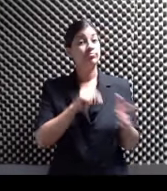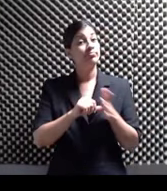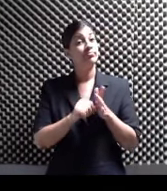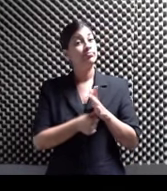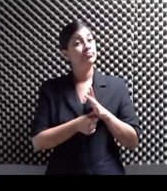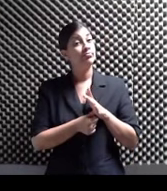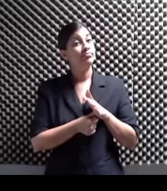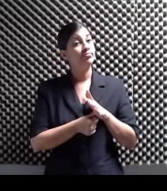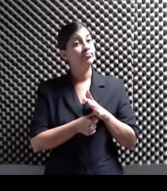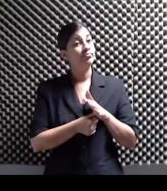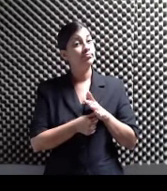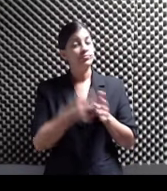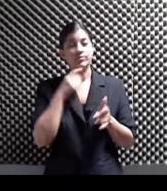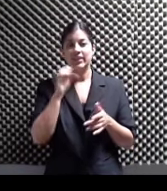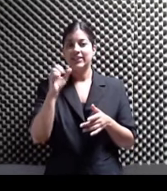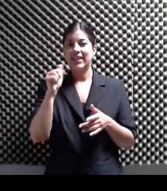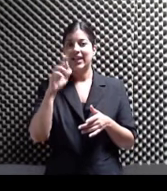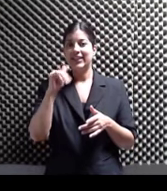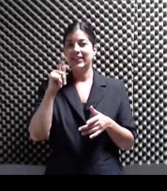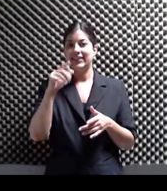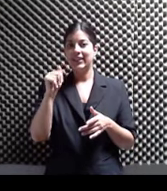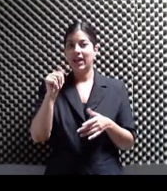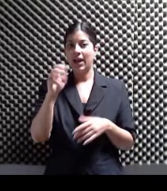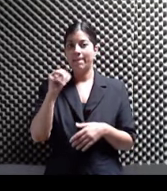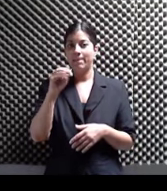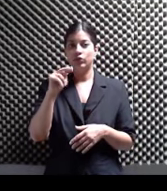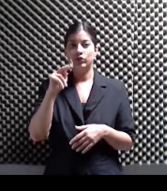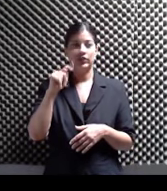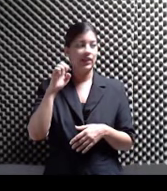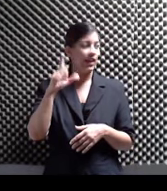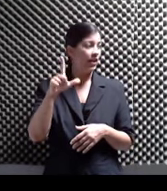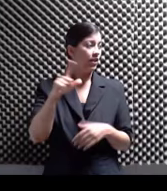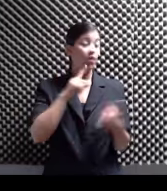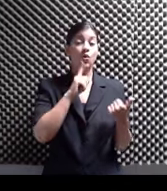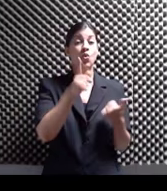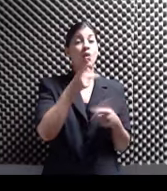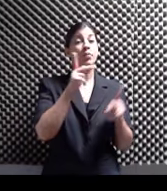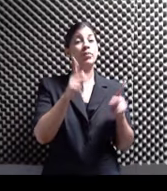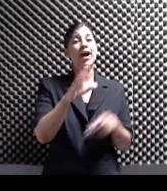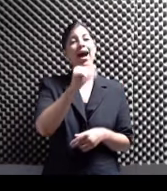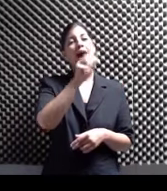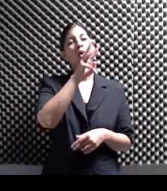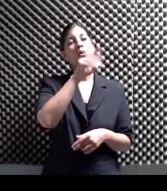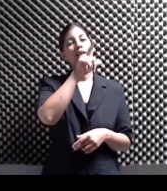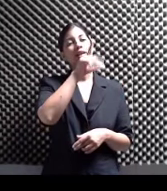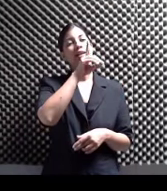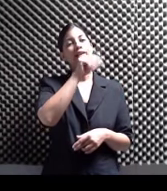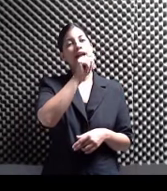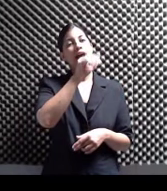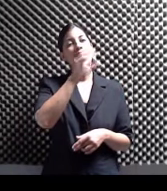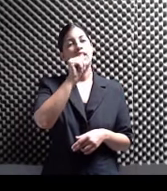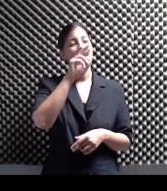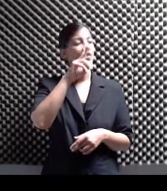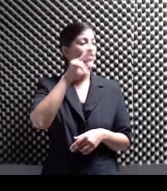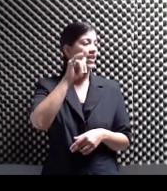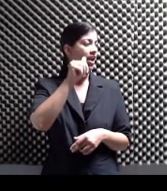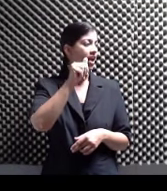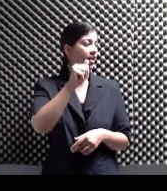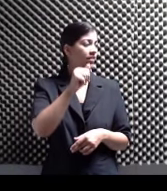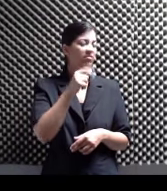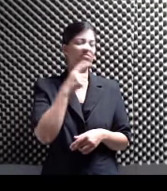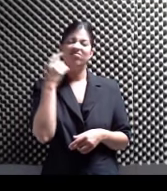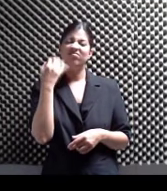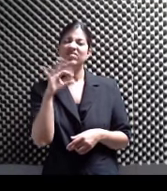decir, en Sarita Montiel se inspiró uno de los personajes de Awilda Calvia en el año 78, que